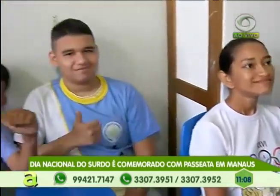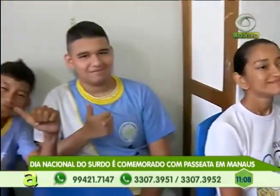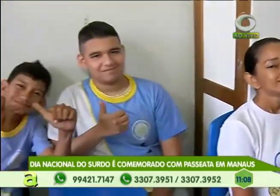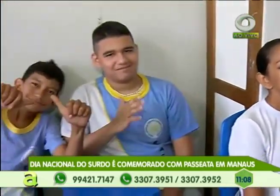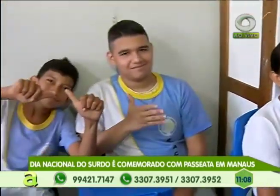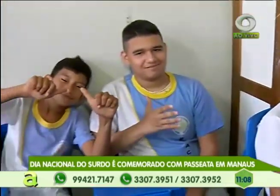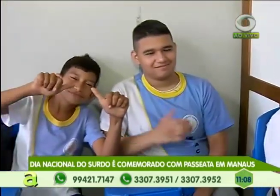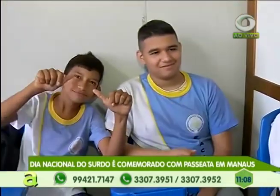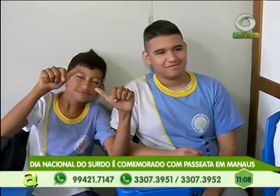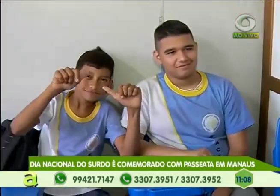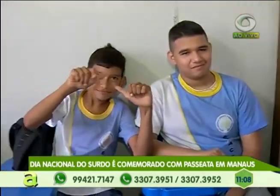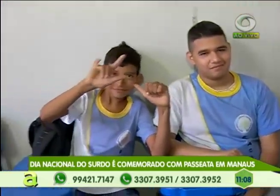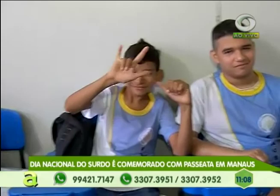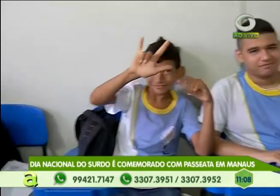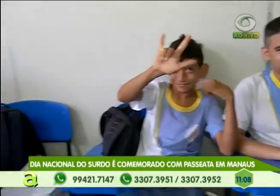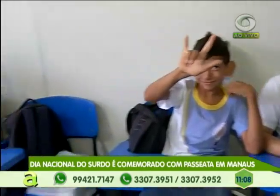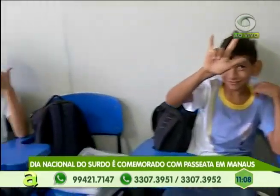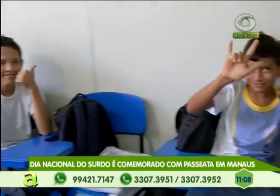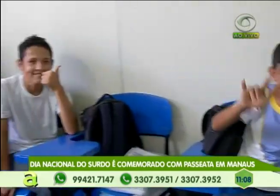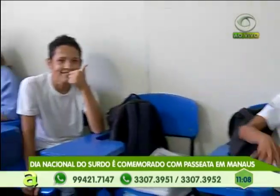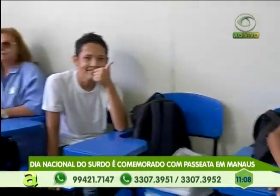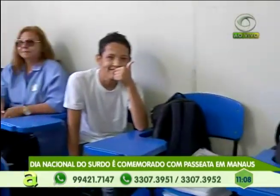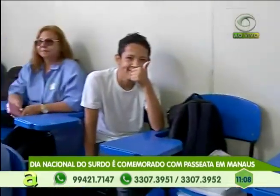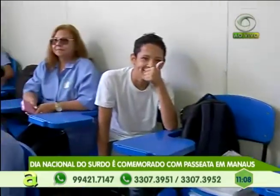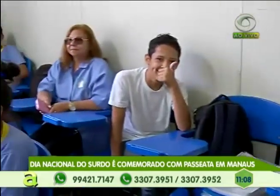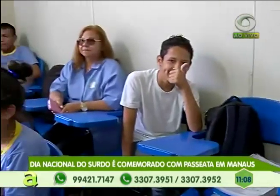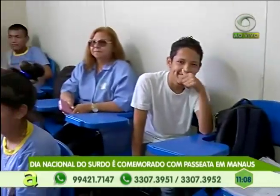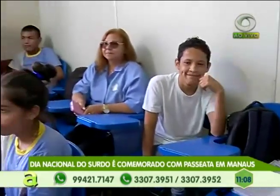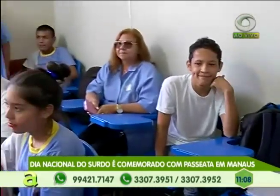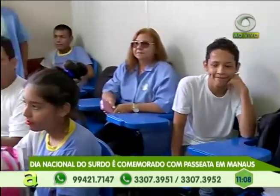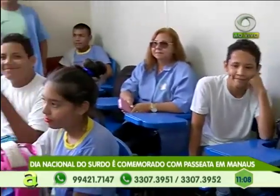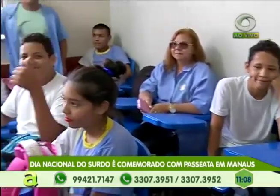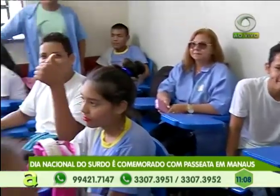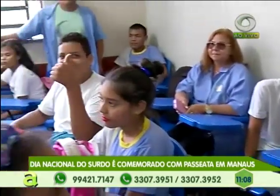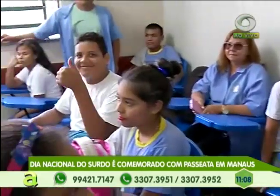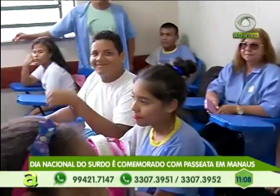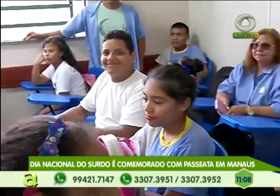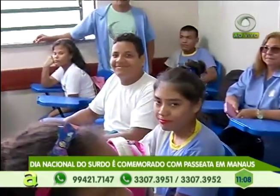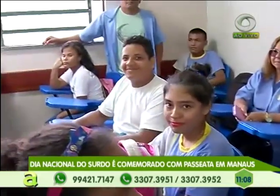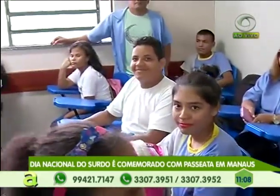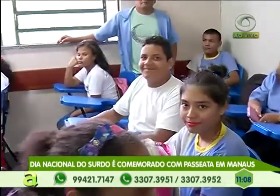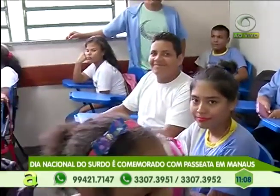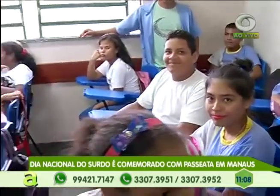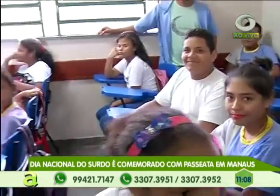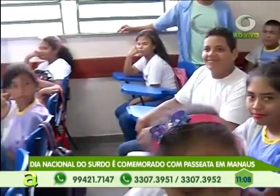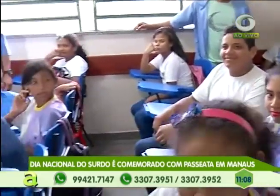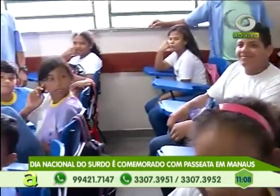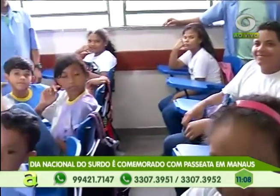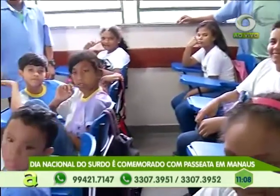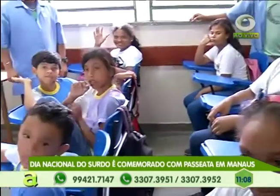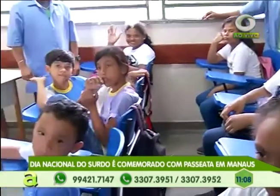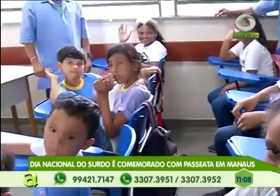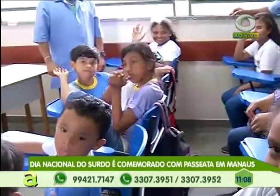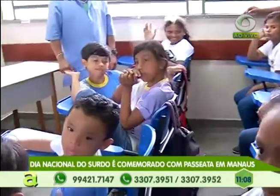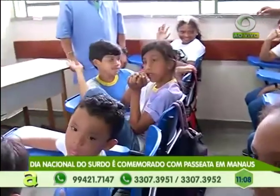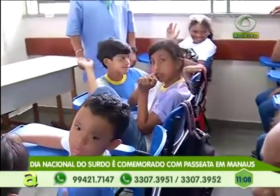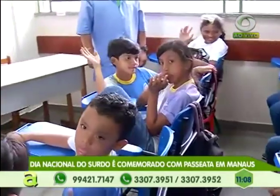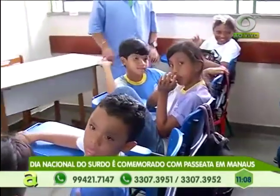da escola no passado e hoje é um professor concursado aqui da escola. E a gente consegue ver, então, o fruto dessa conquista dos alunos.